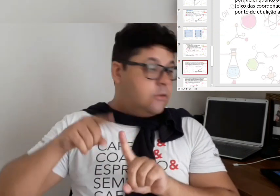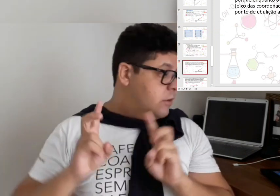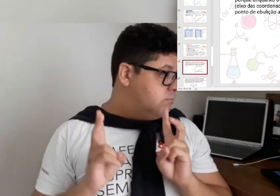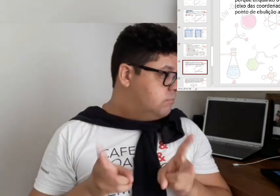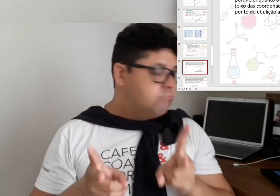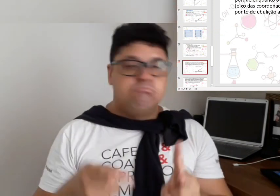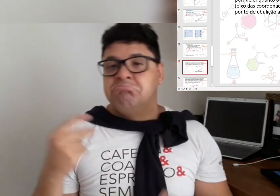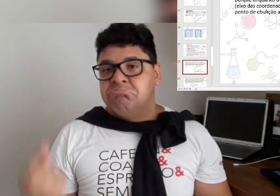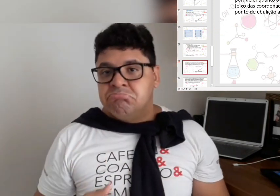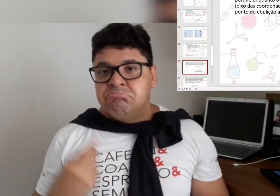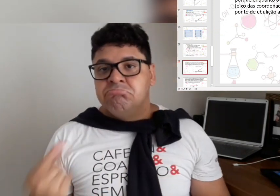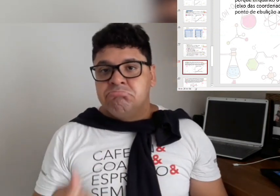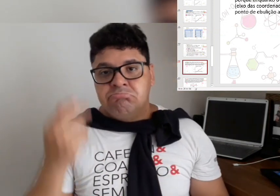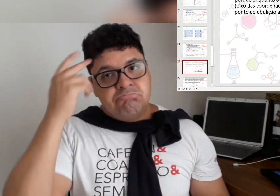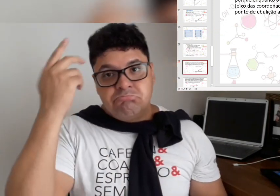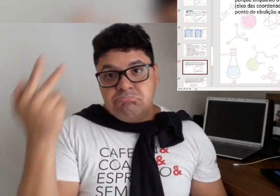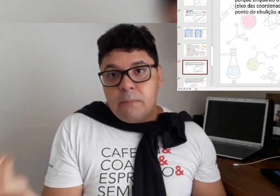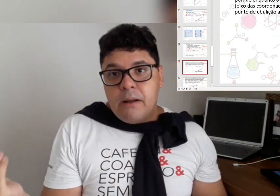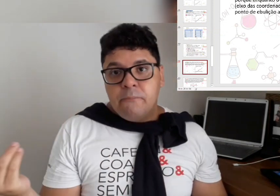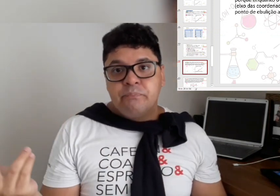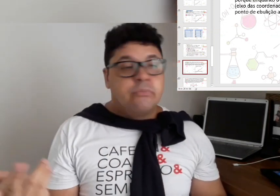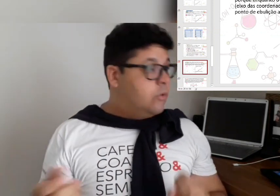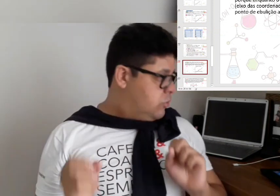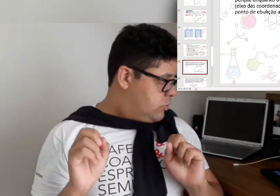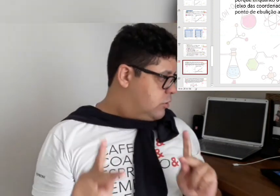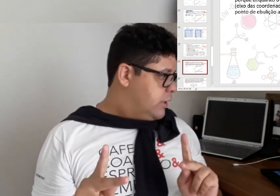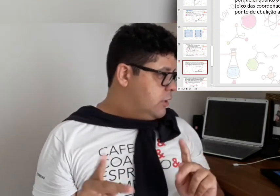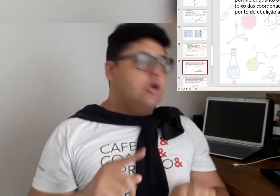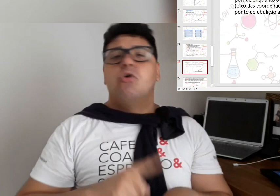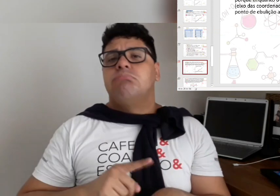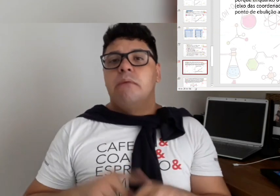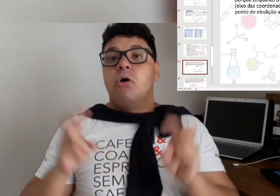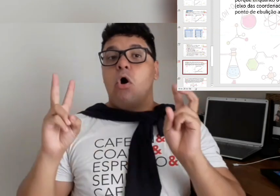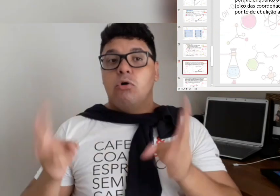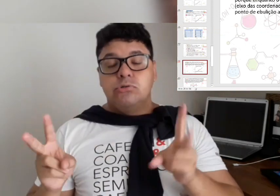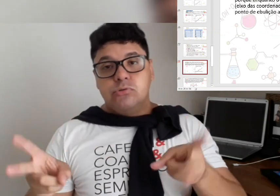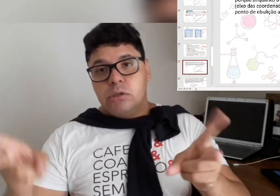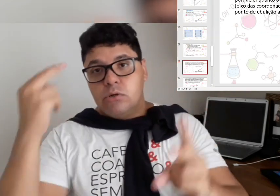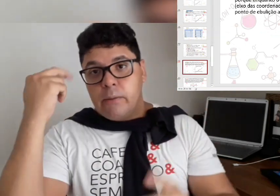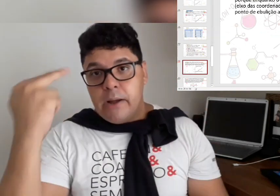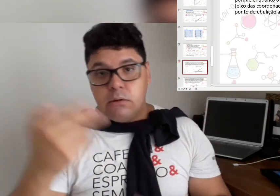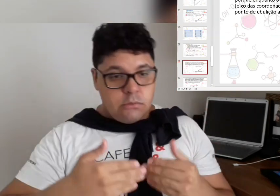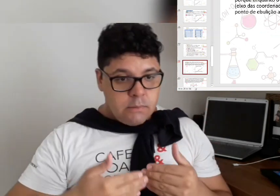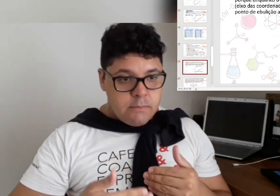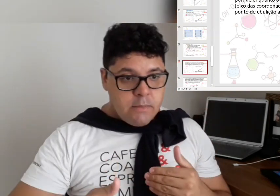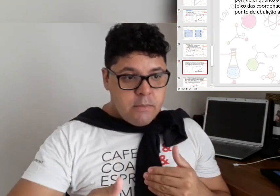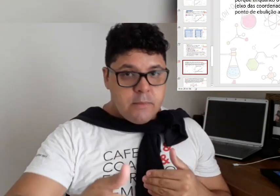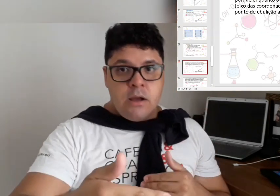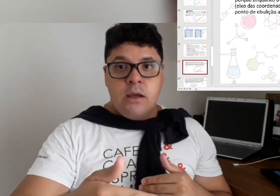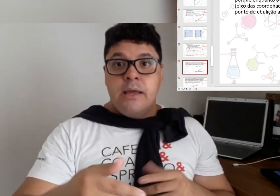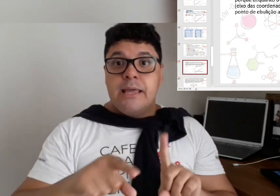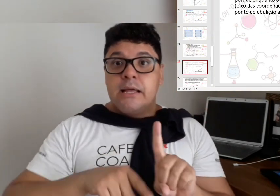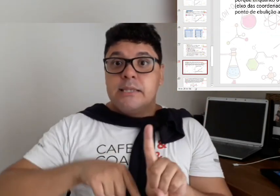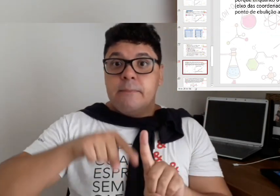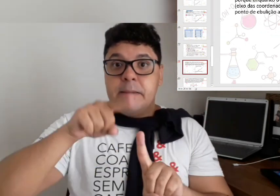permanece constante no ponto de fusão e no ponto de ebulição. Acontece a mesma coisa. O tempo está passando, tá? E a temperatura